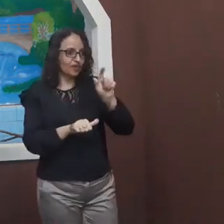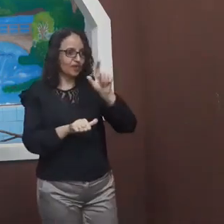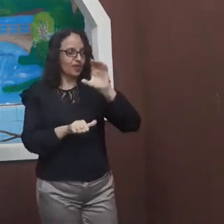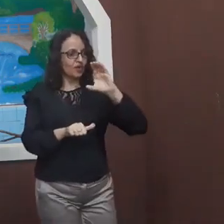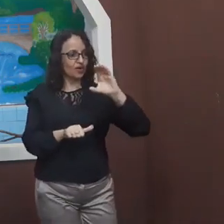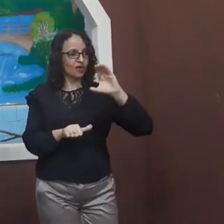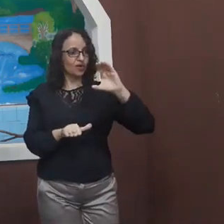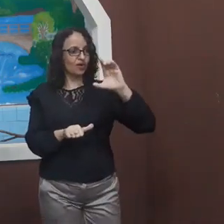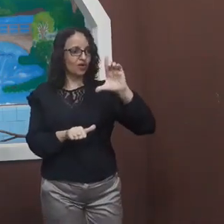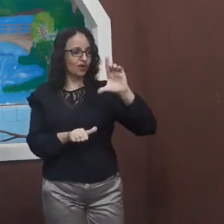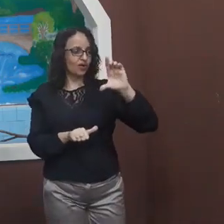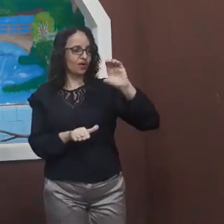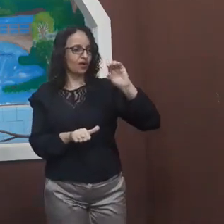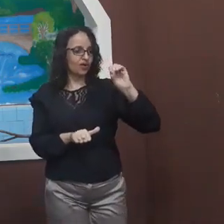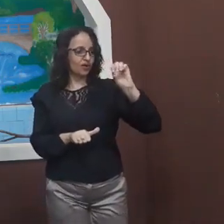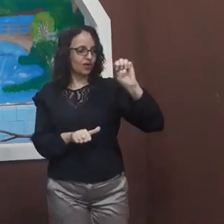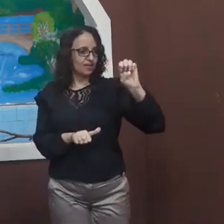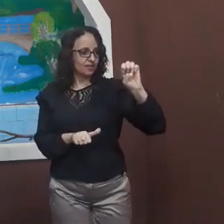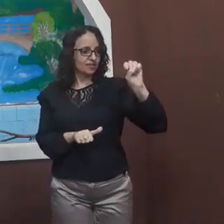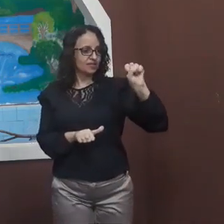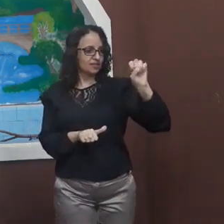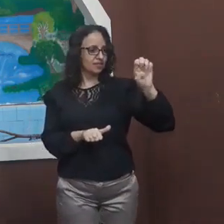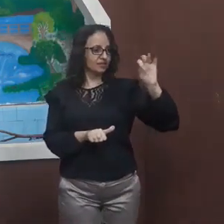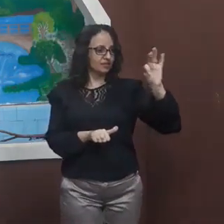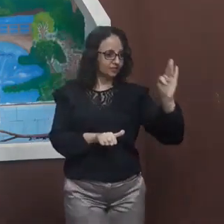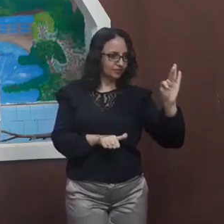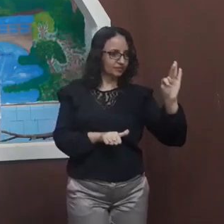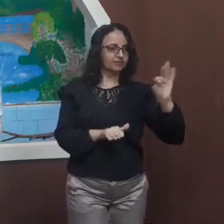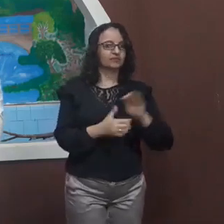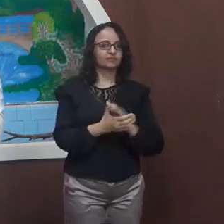não? Hã? Oi?